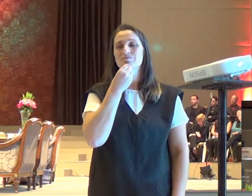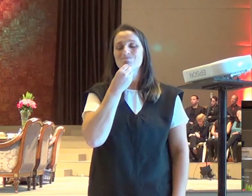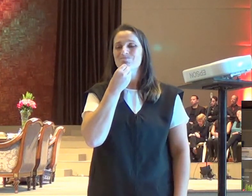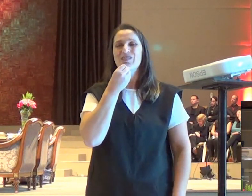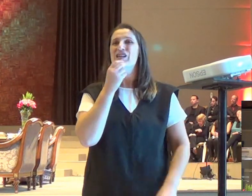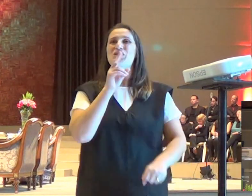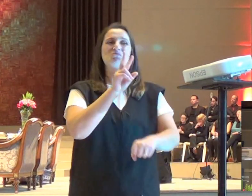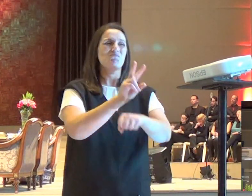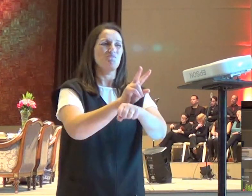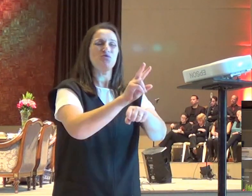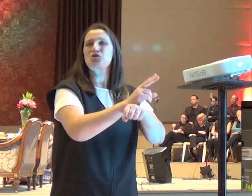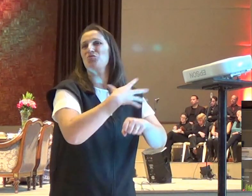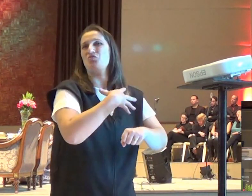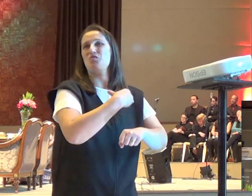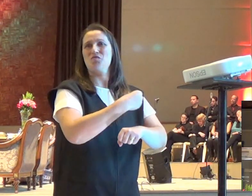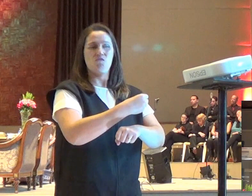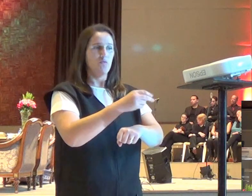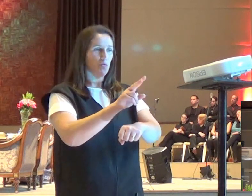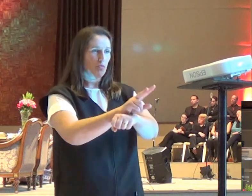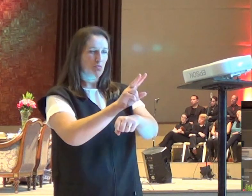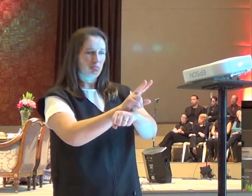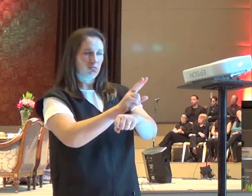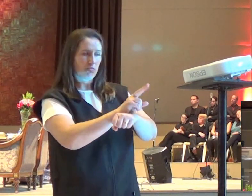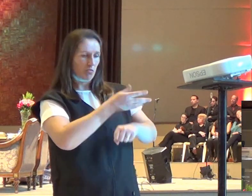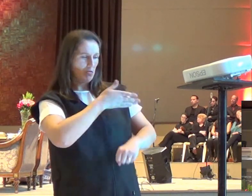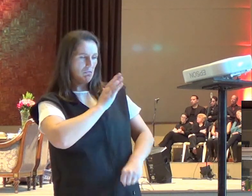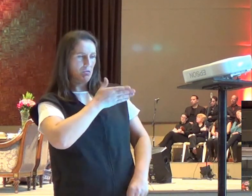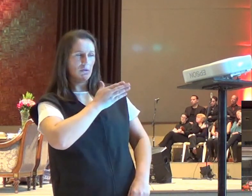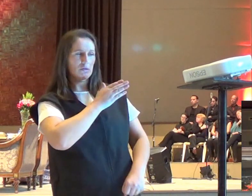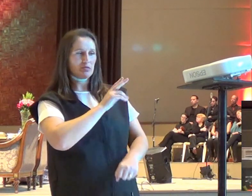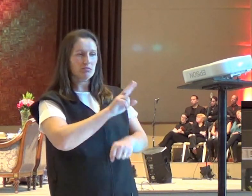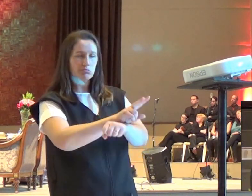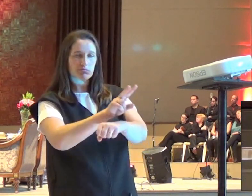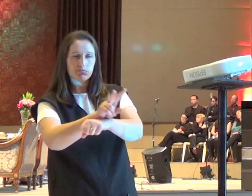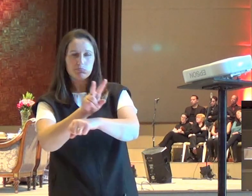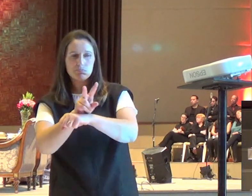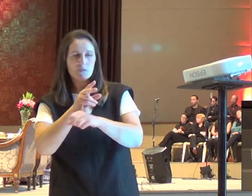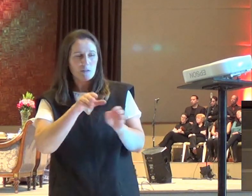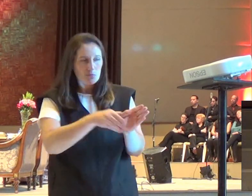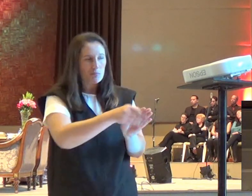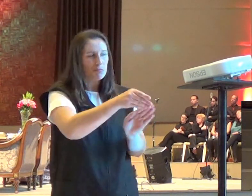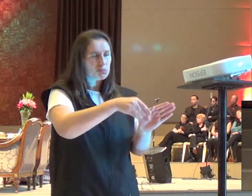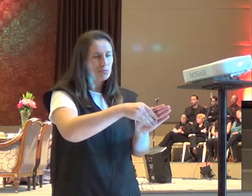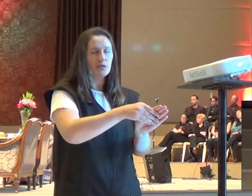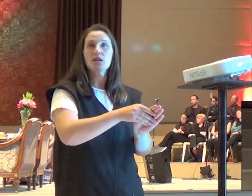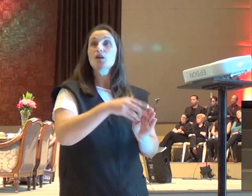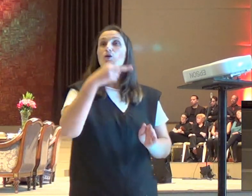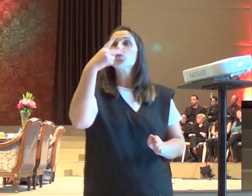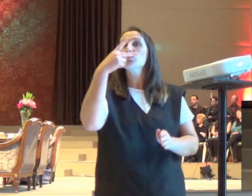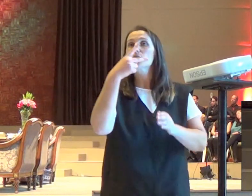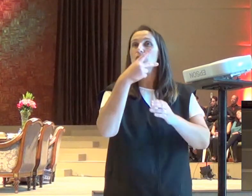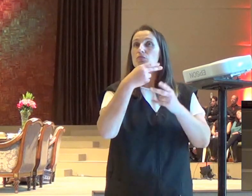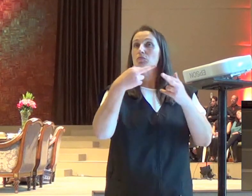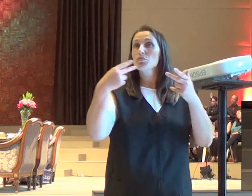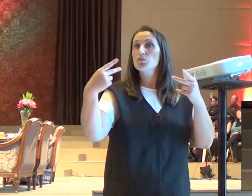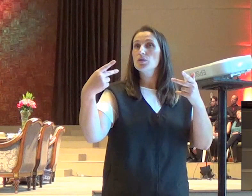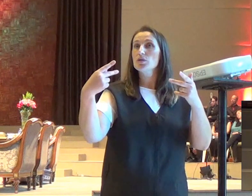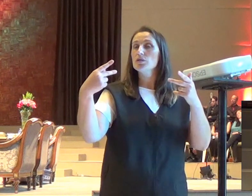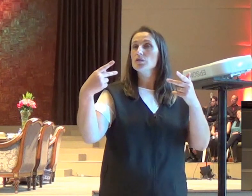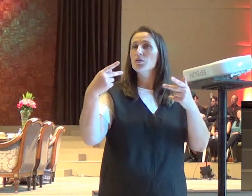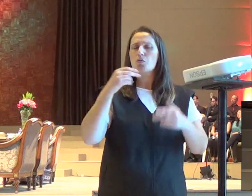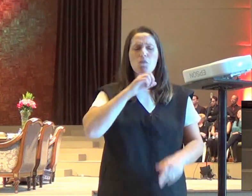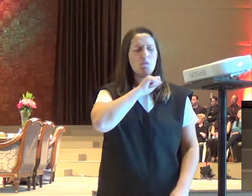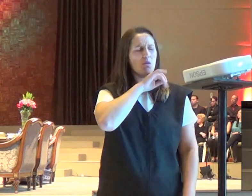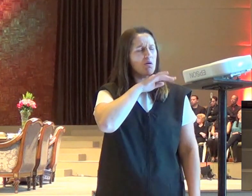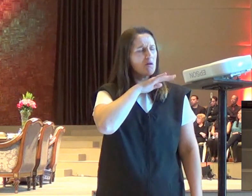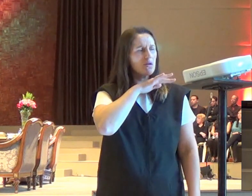coração dos seus filhos, na história de Davi a gente vai encontrar duas situações horríveis, a primeira e a mais